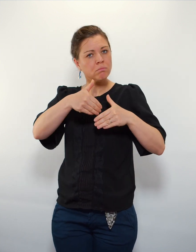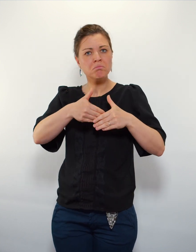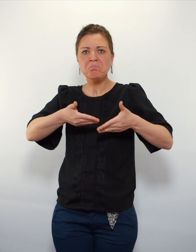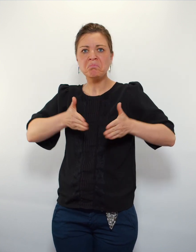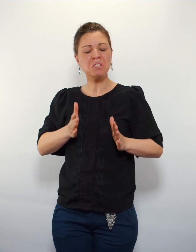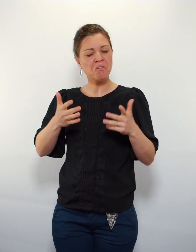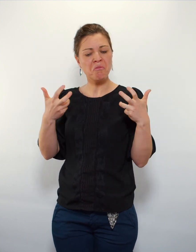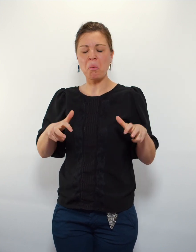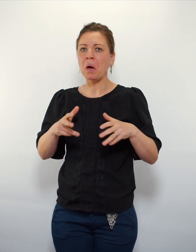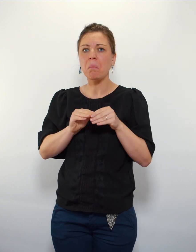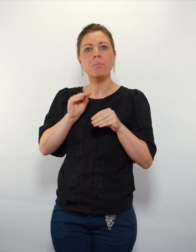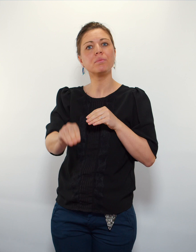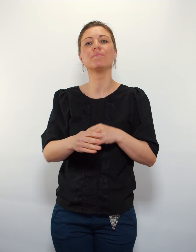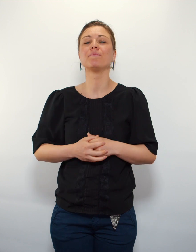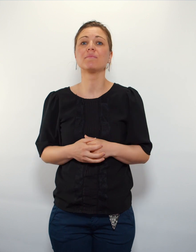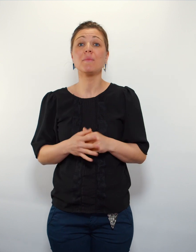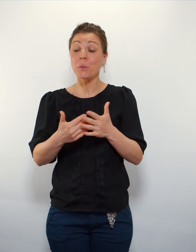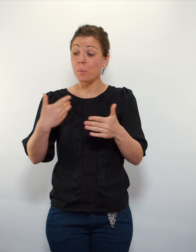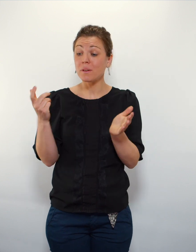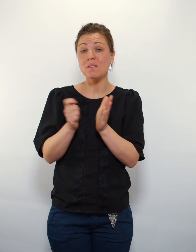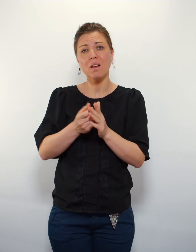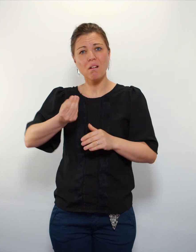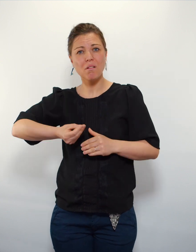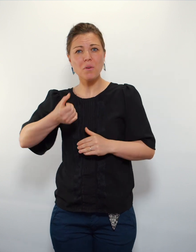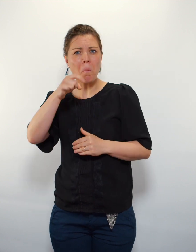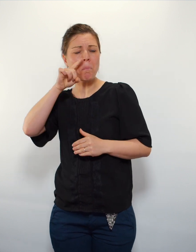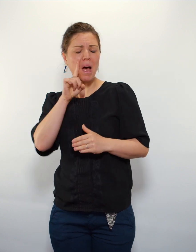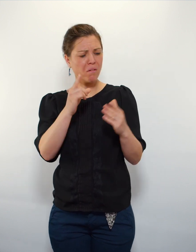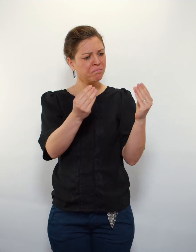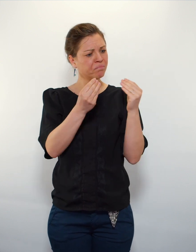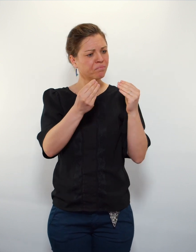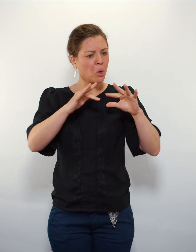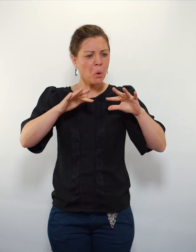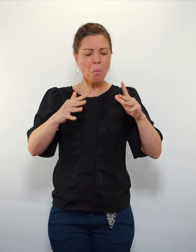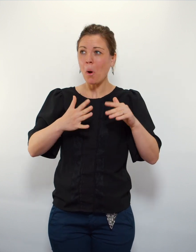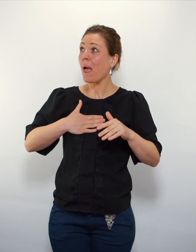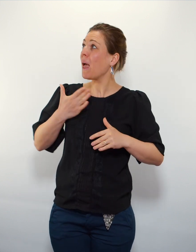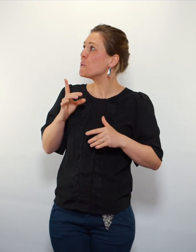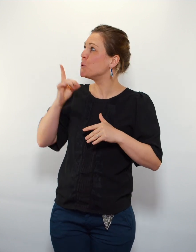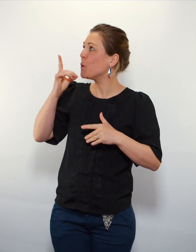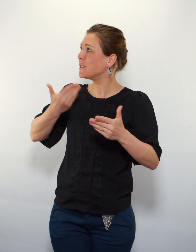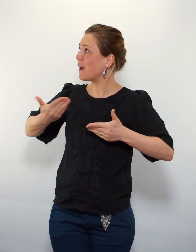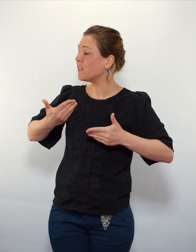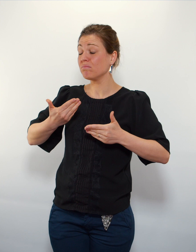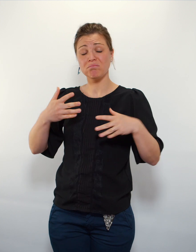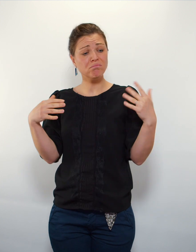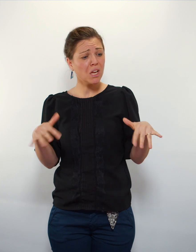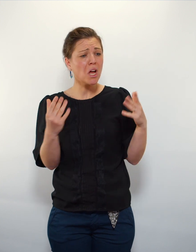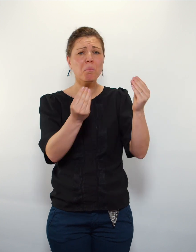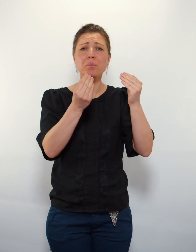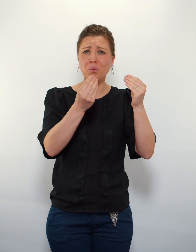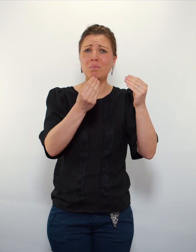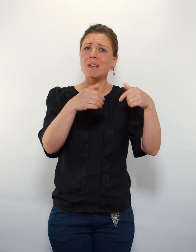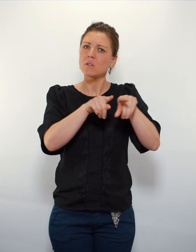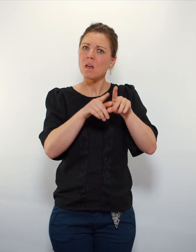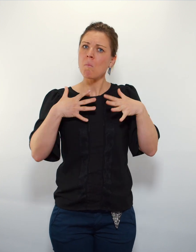seconde. Depuis ma plus tendre enfance, mes parents m'ont appris à aimer Dieu et à le servir. Ils m'avaient non seulement parlé de Dieu, mais ils l'ont